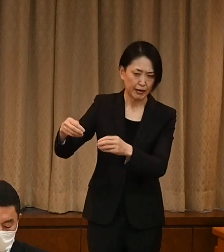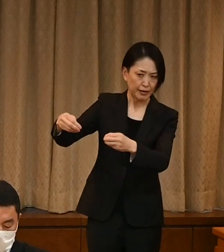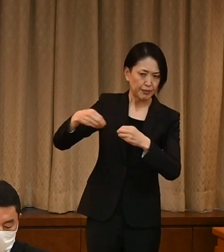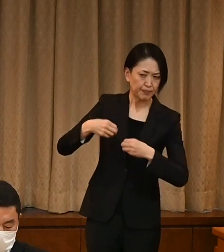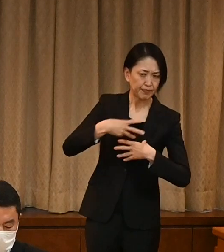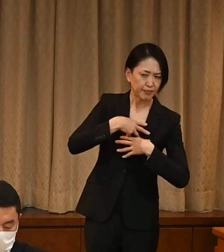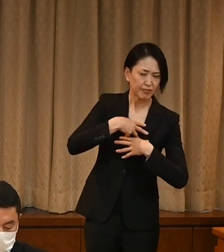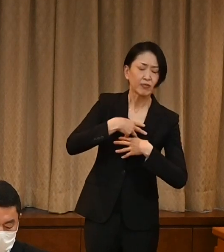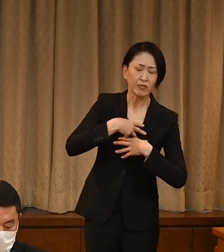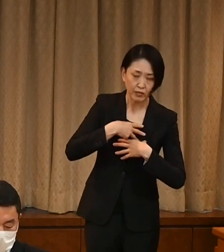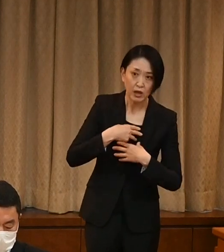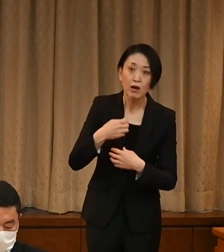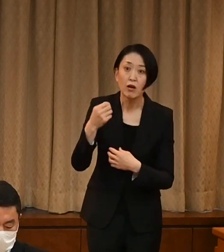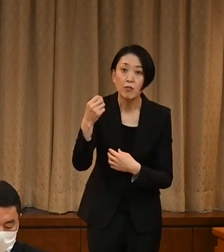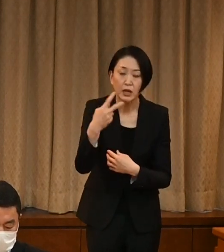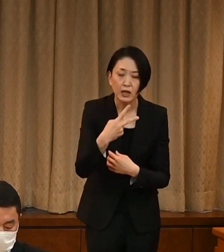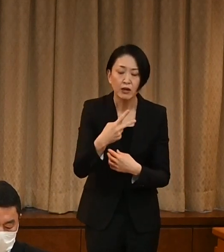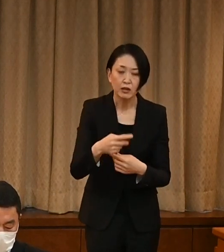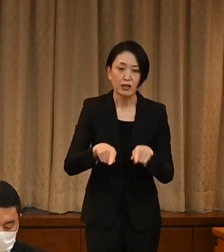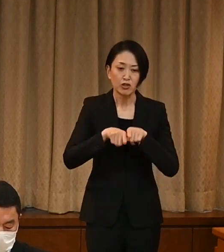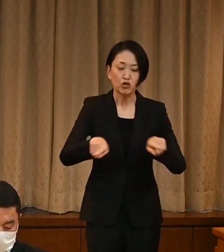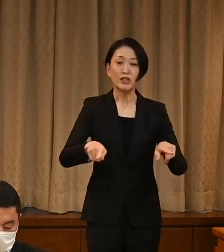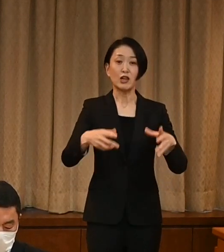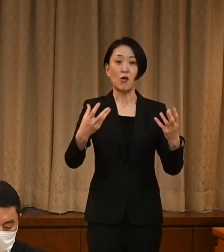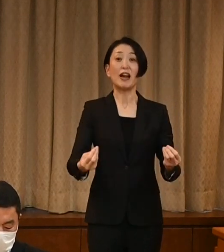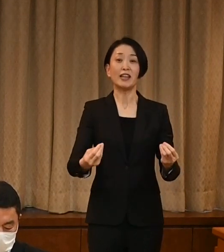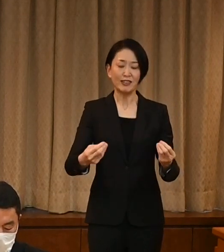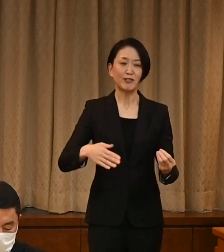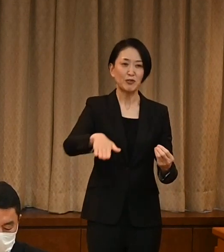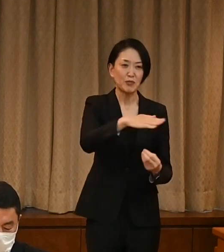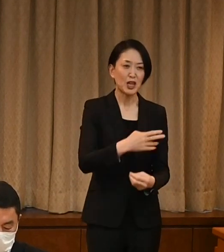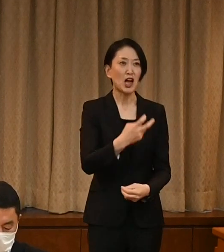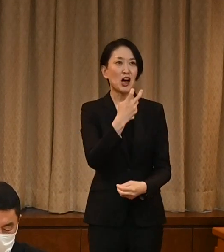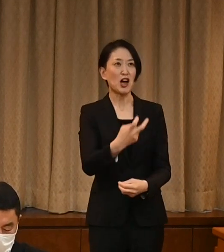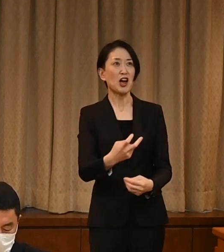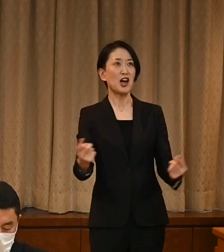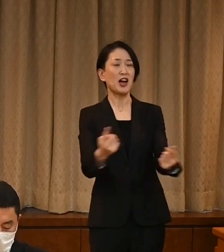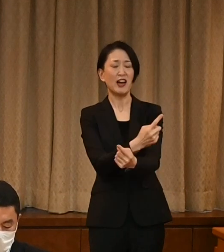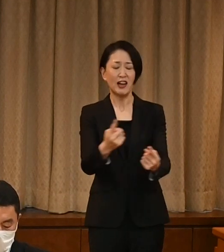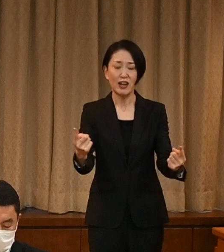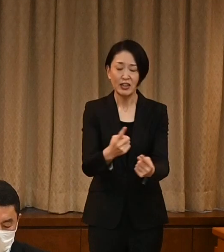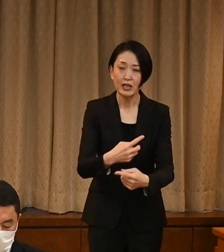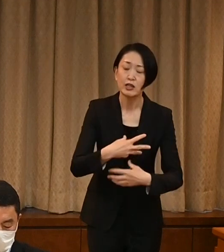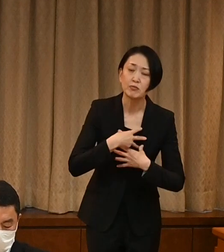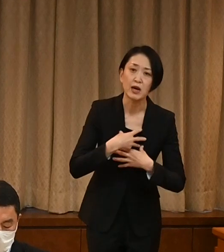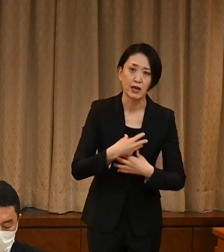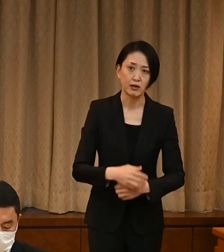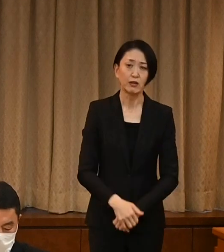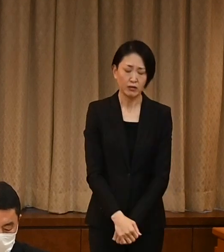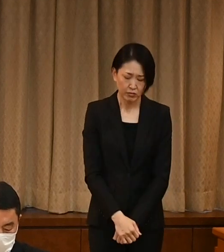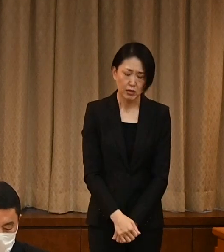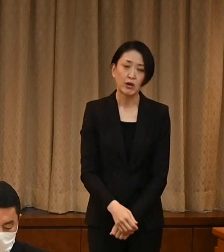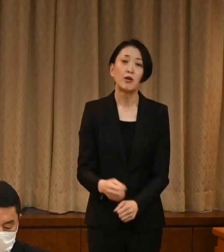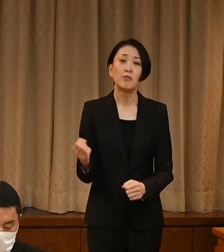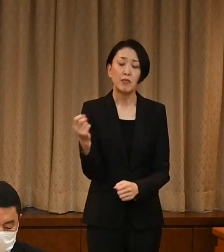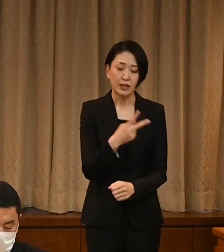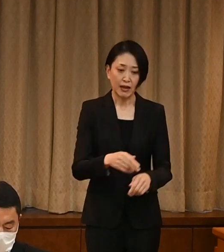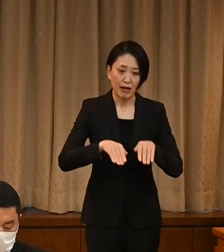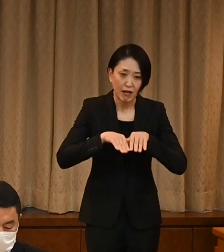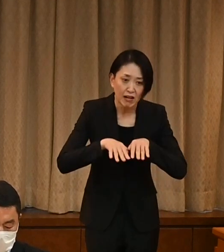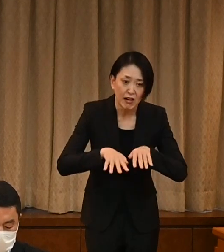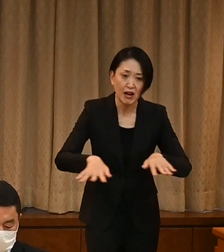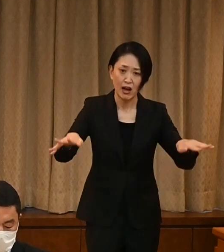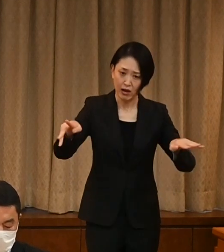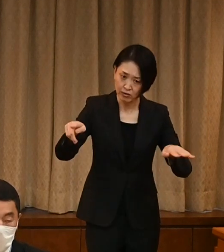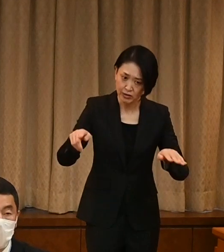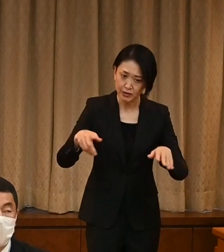りも解除による感染対策への意識の緩みが引き金となって感染の再拡大リバウンドが